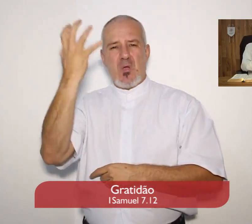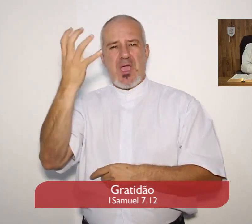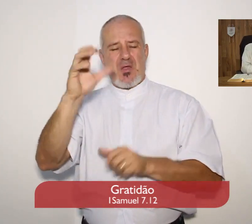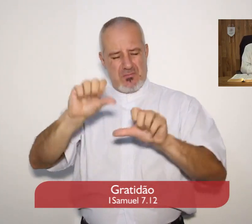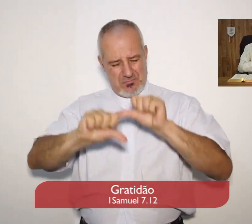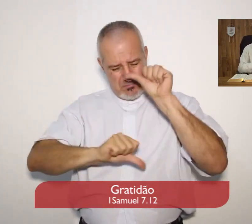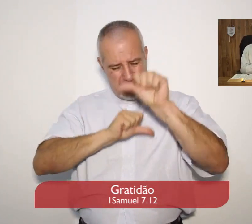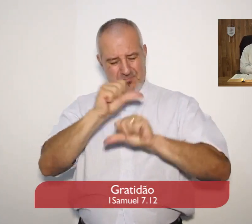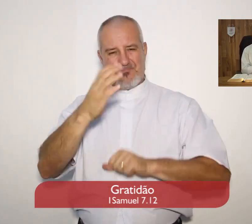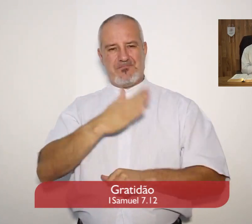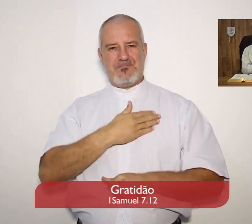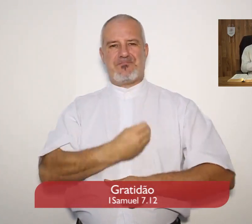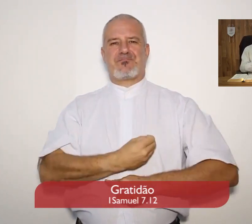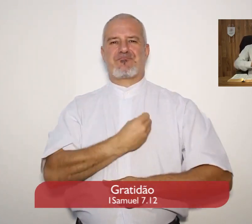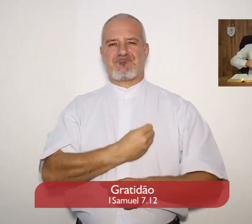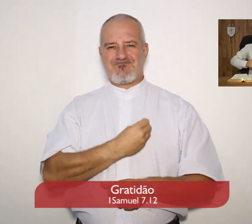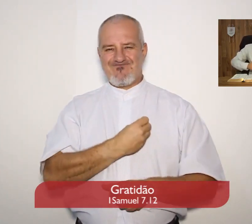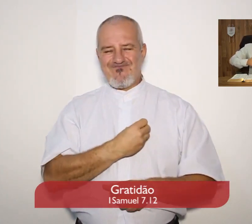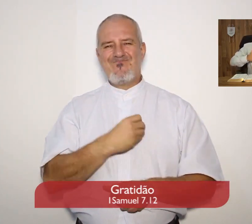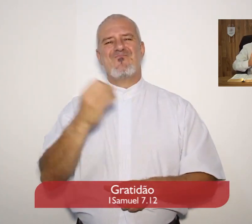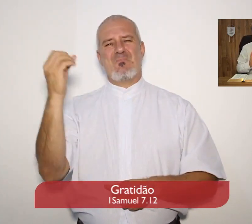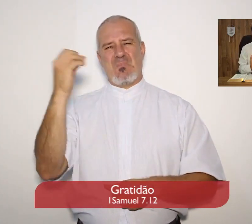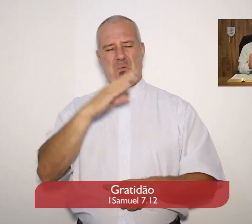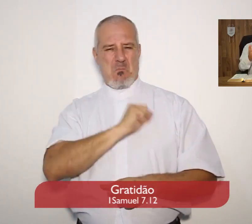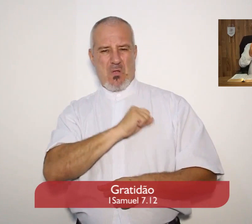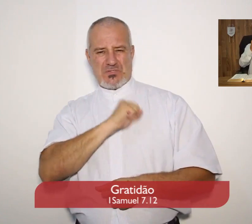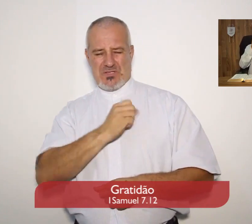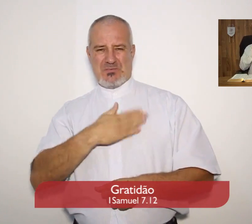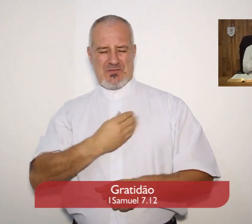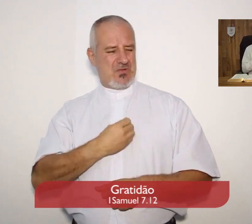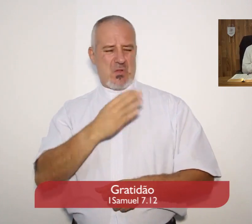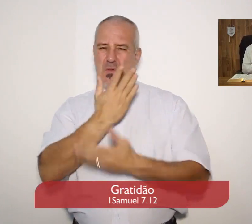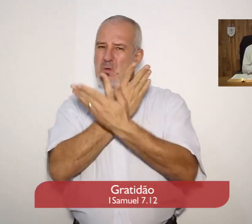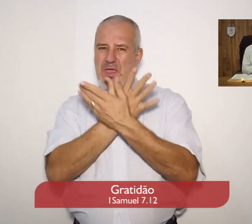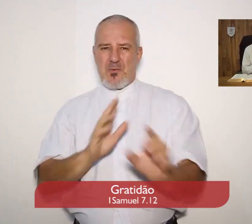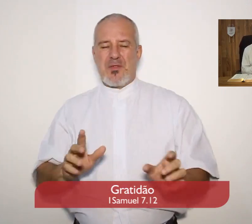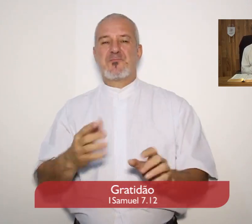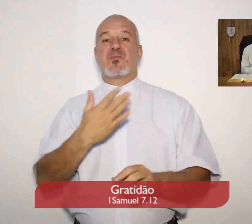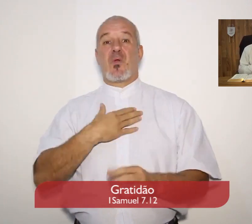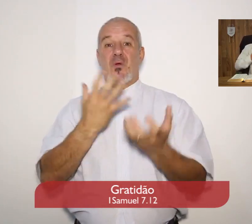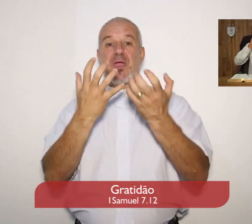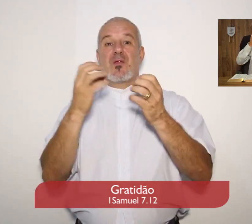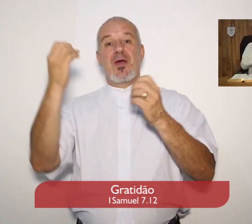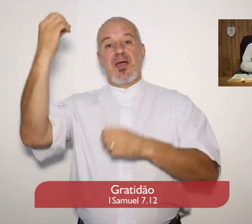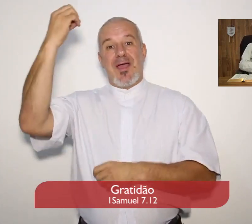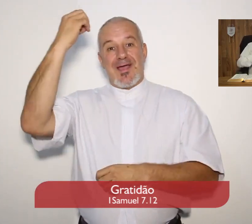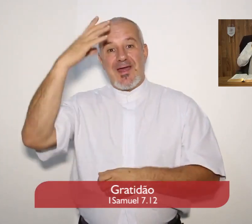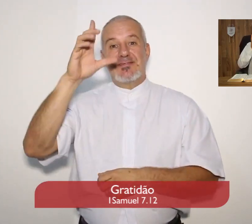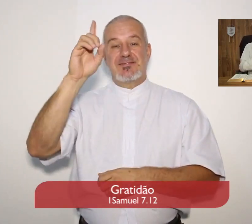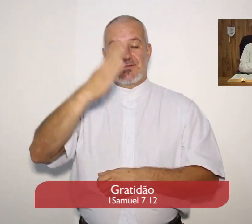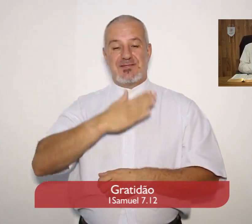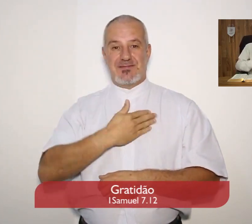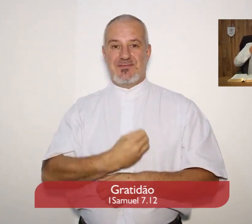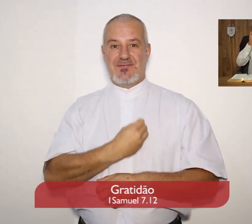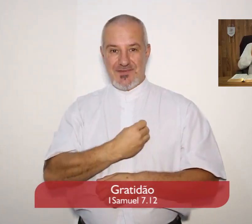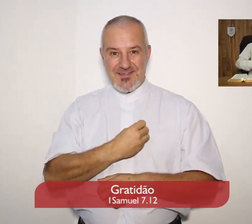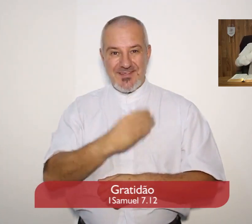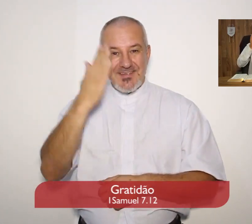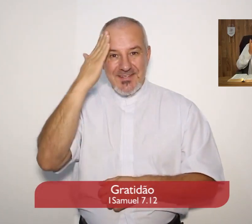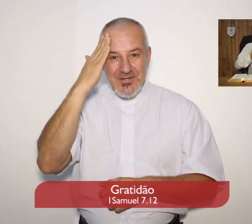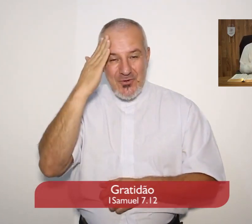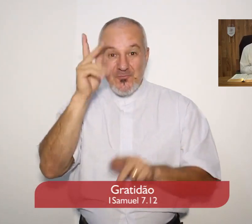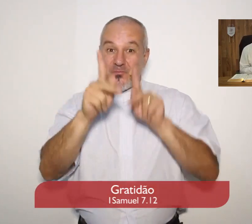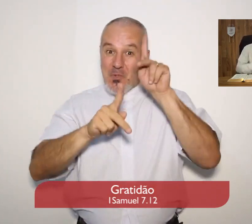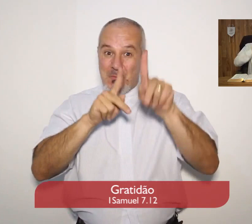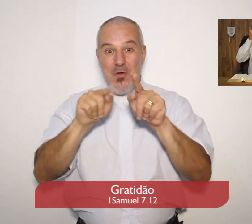quebrar este vínculo de maldição e eu quero realmente receber do Senhor graça. Foi isso que o povo